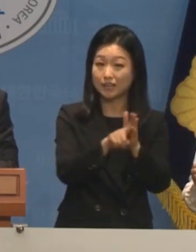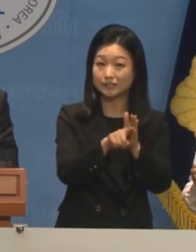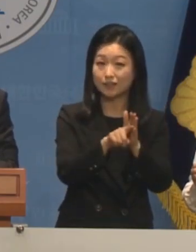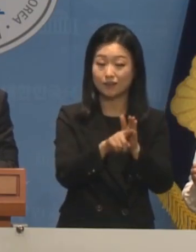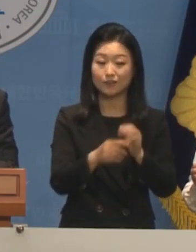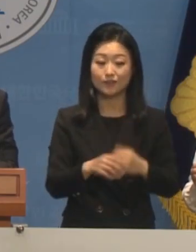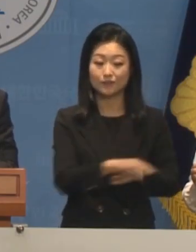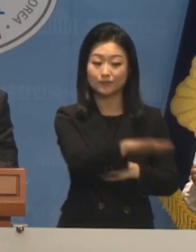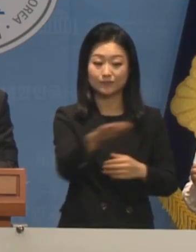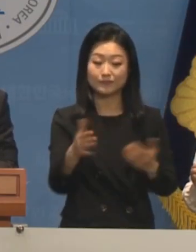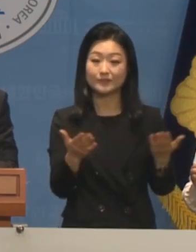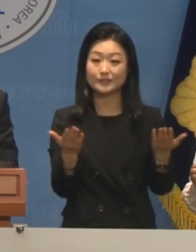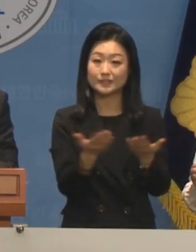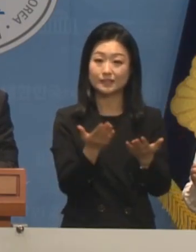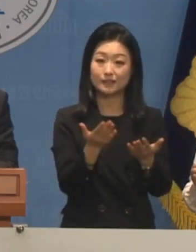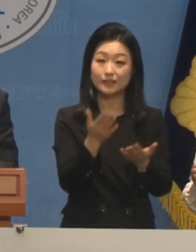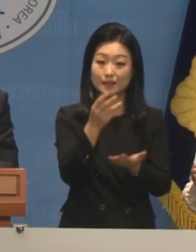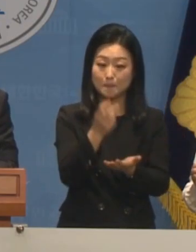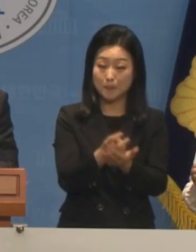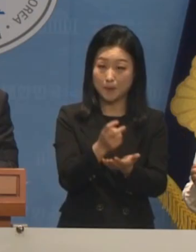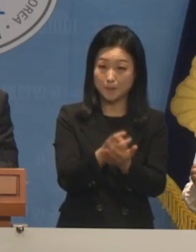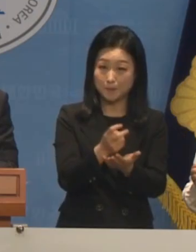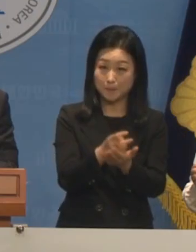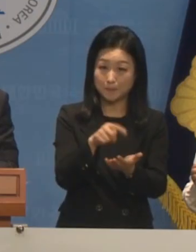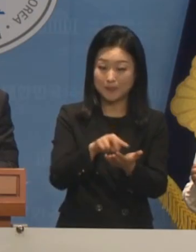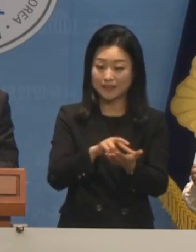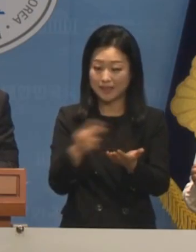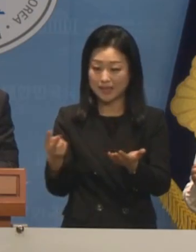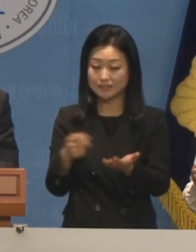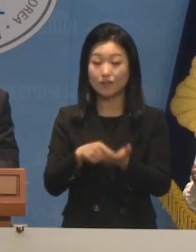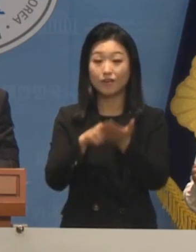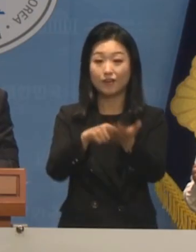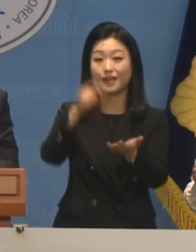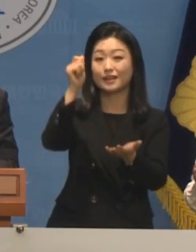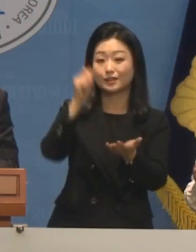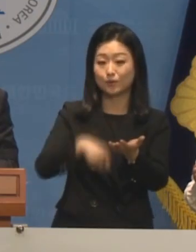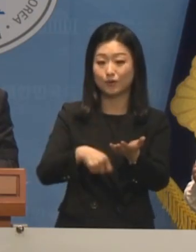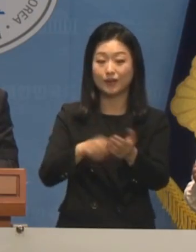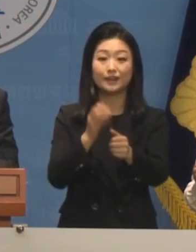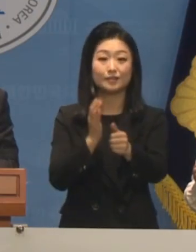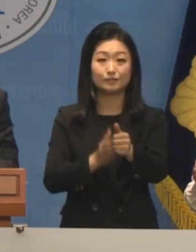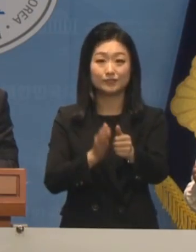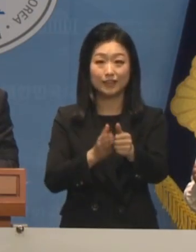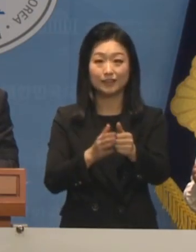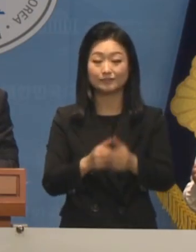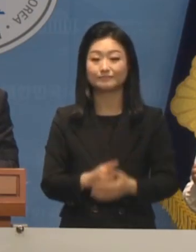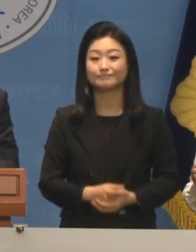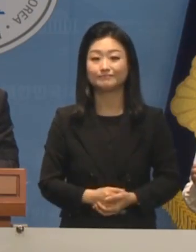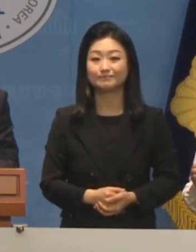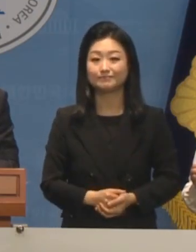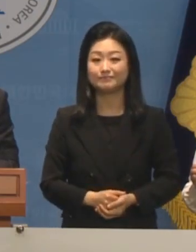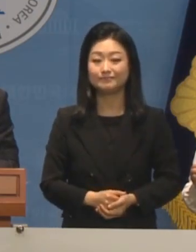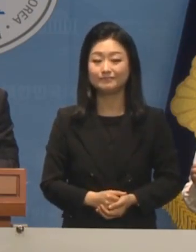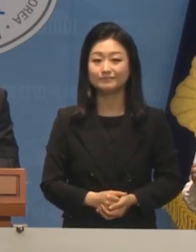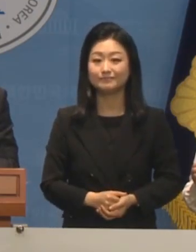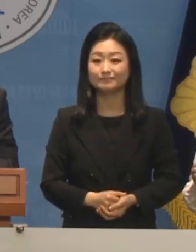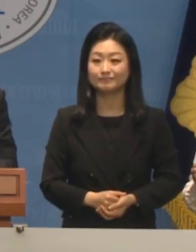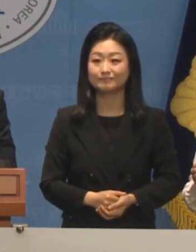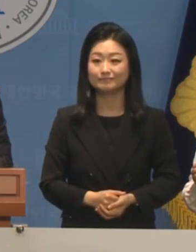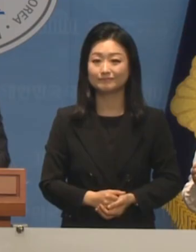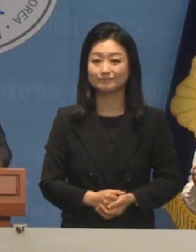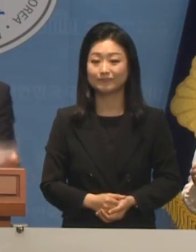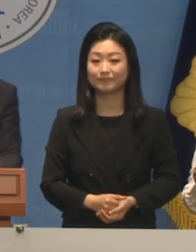보건의료인력 법부 개정 법률 안에 조속한 법안 처리를 촉구 드리는 바입니다